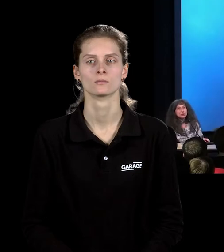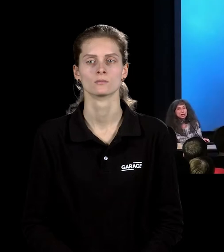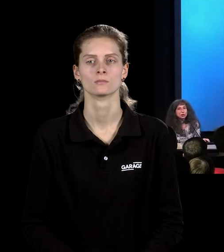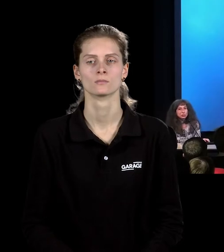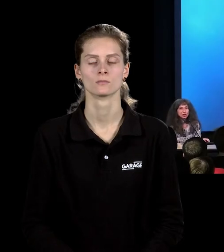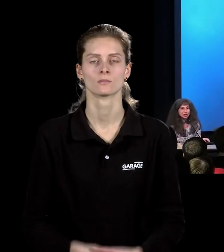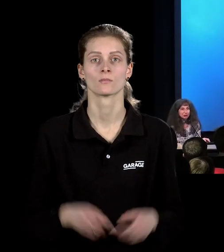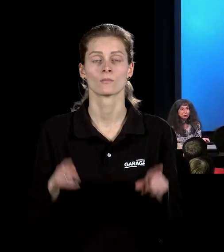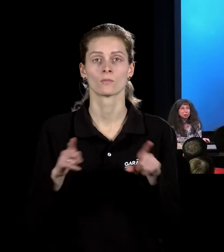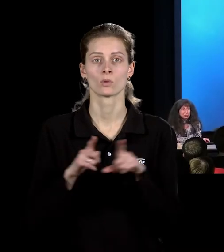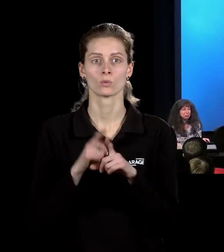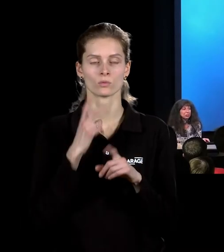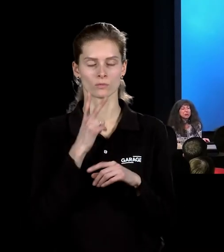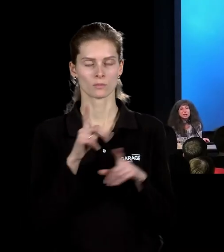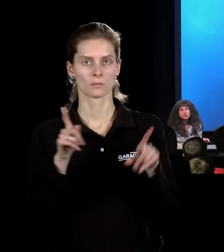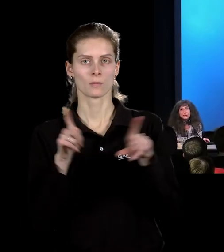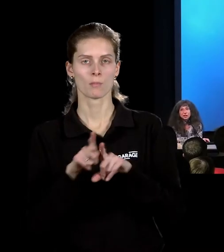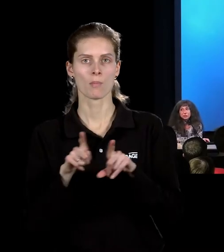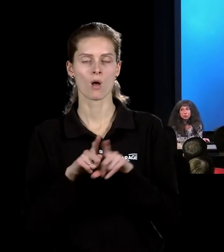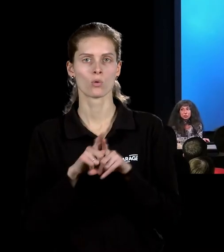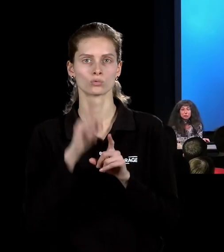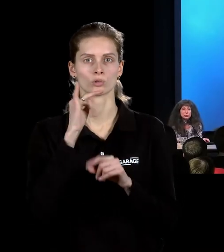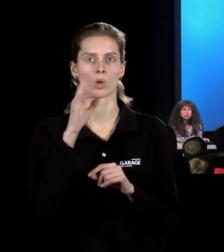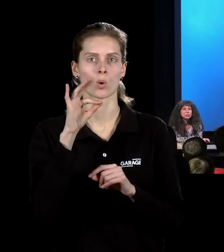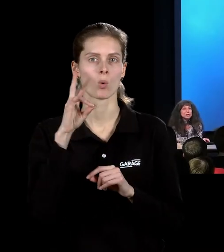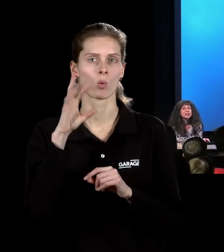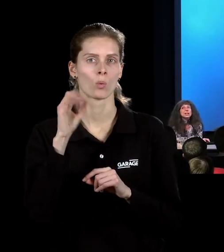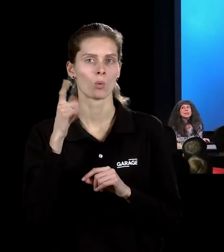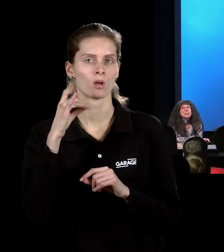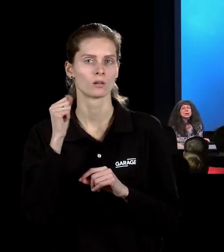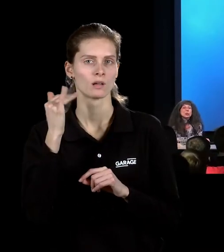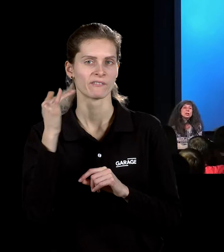тоже напоминающих вот эти самые иконографию